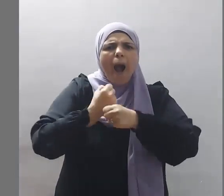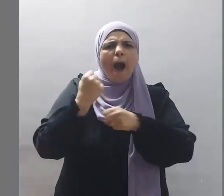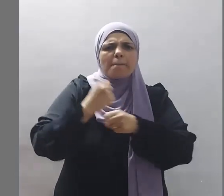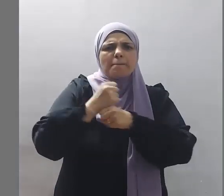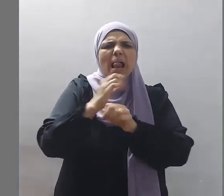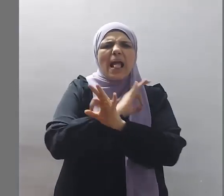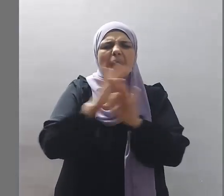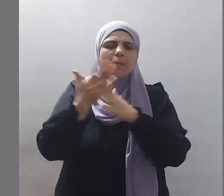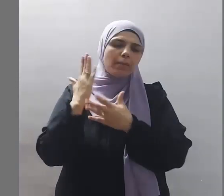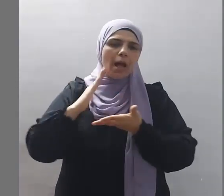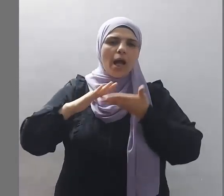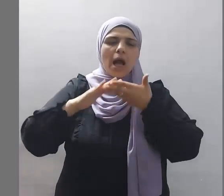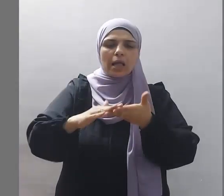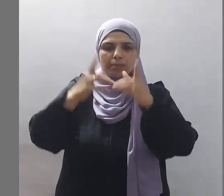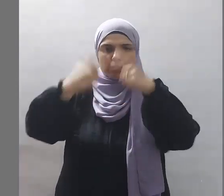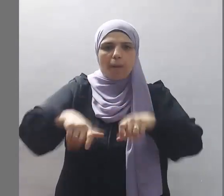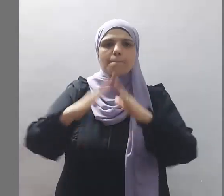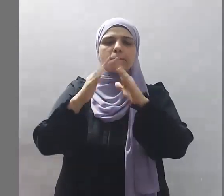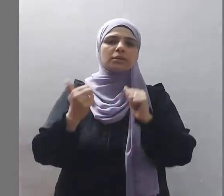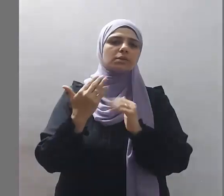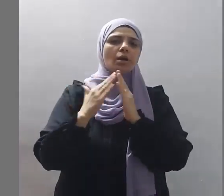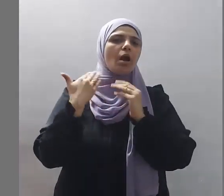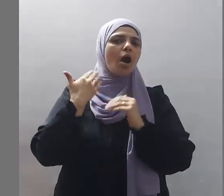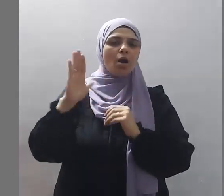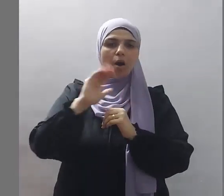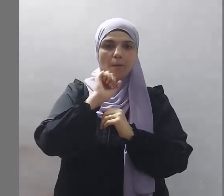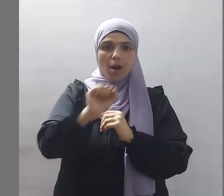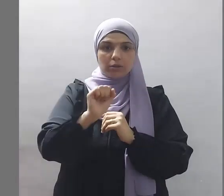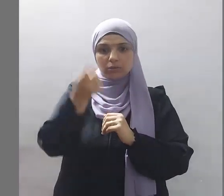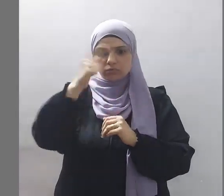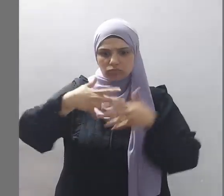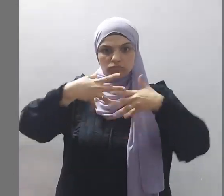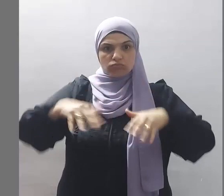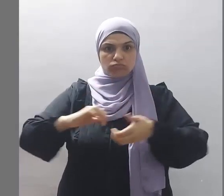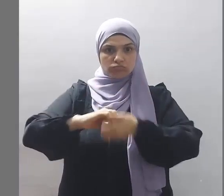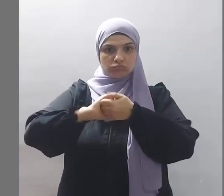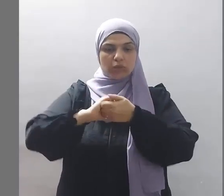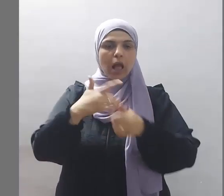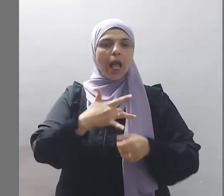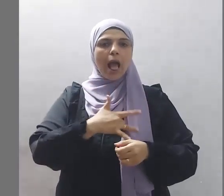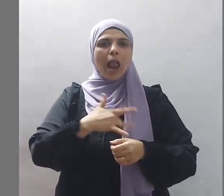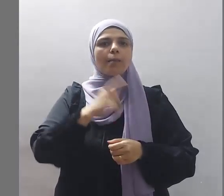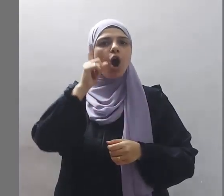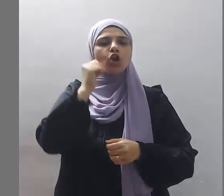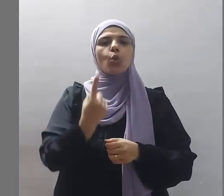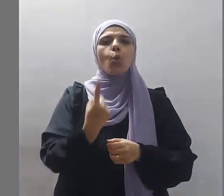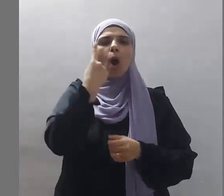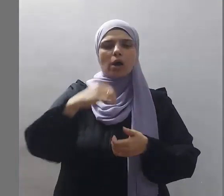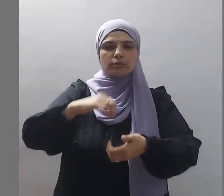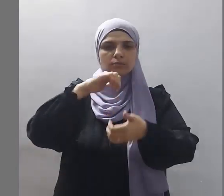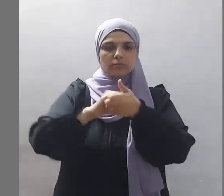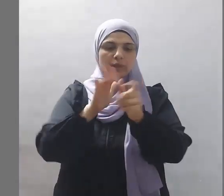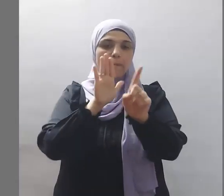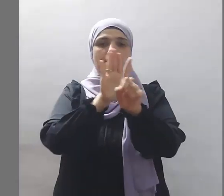في خدمة هذا الوطن العظيم، وأن نقف صفا واحدا وعلى قلب رجل واحد خلف جيشنا